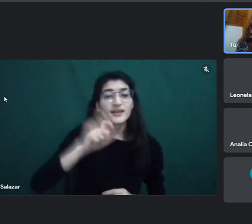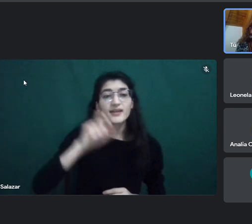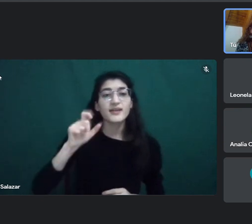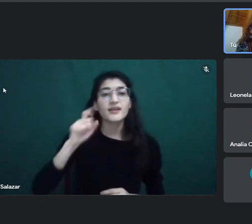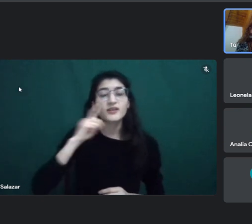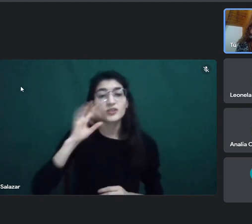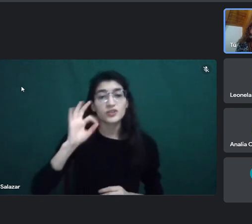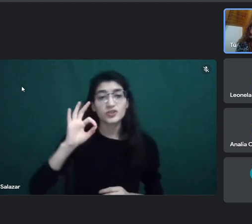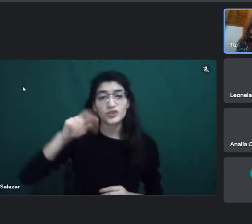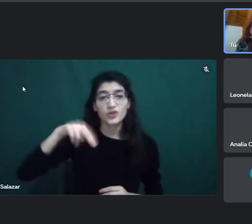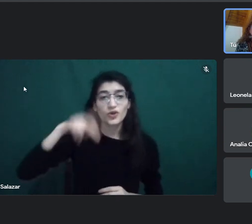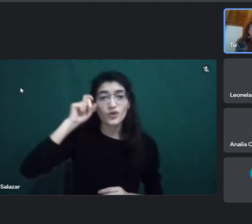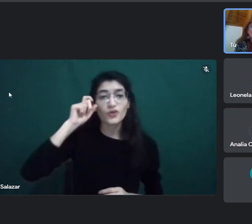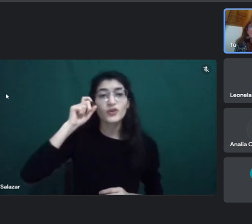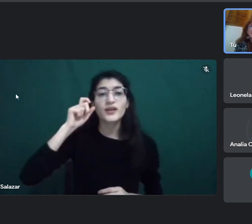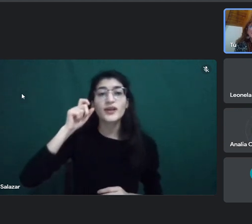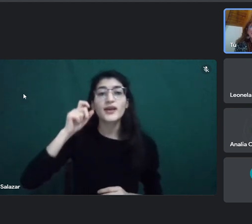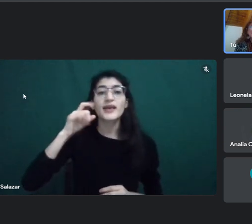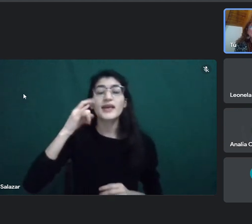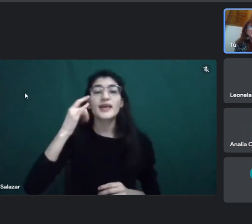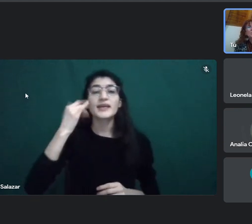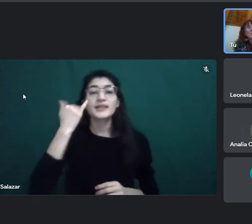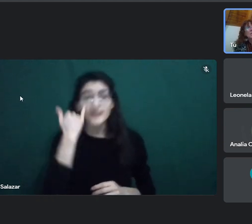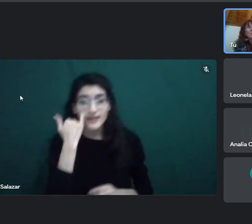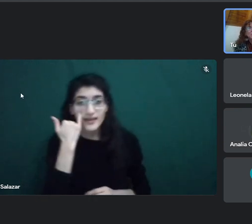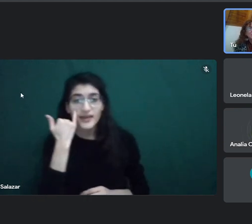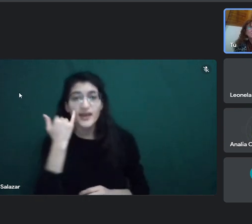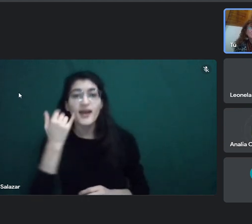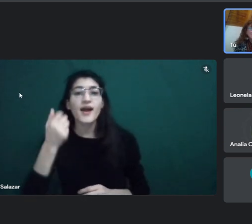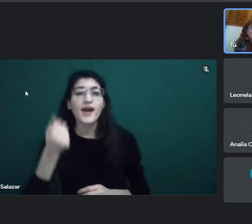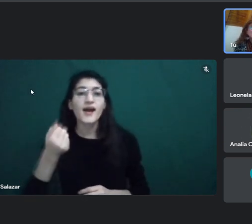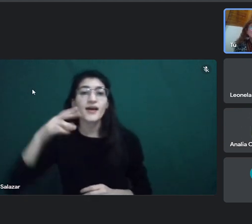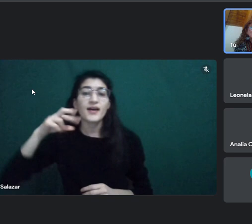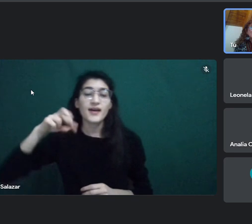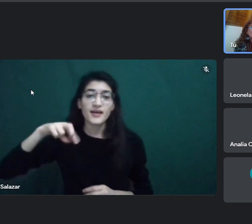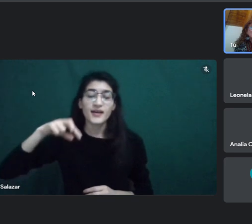más apropiados para qué.